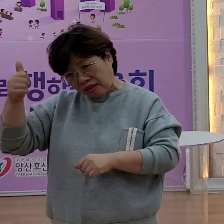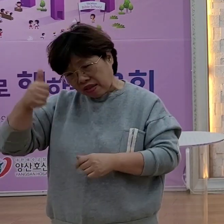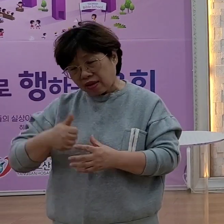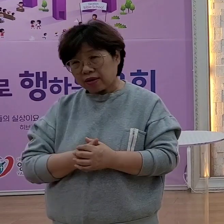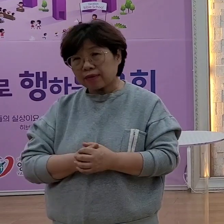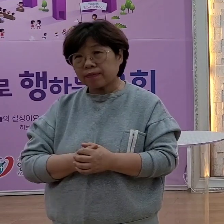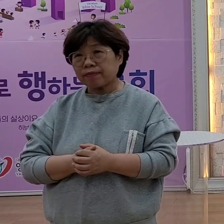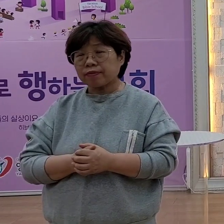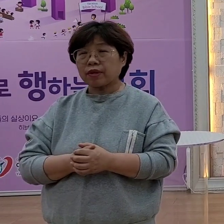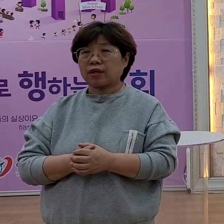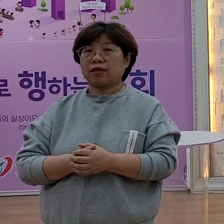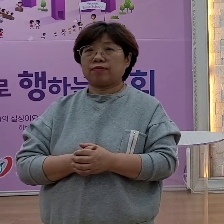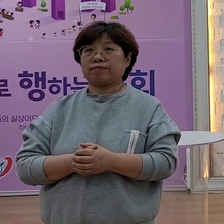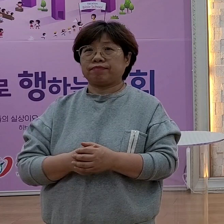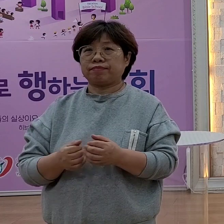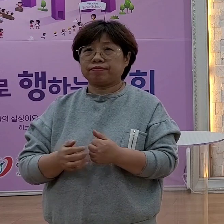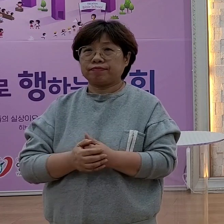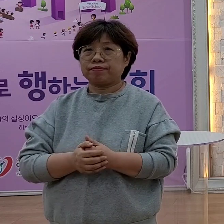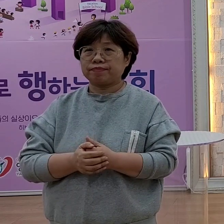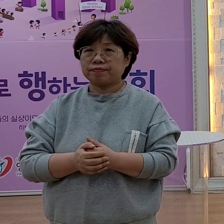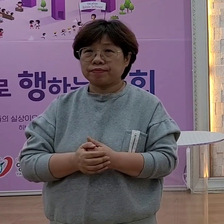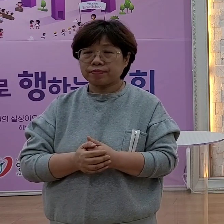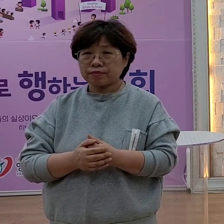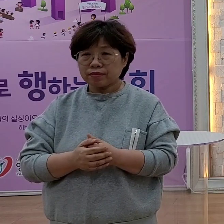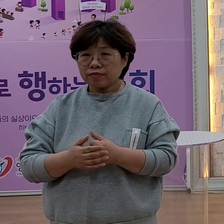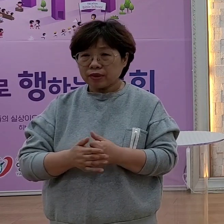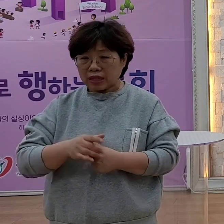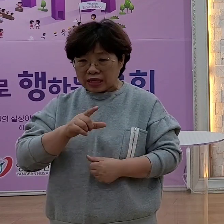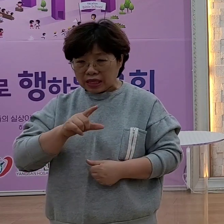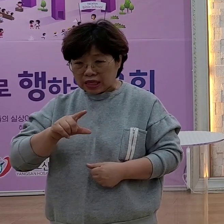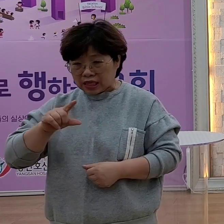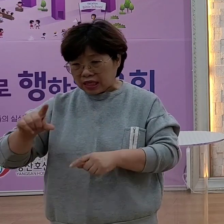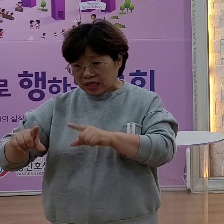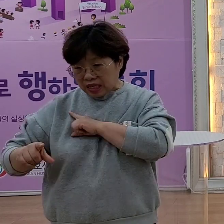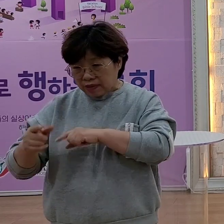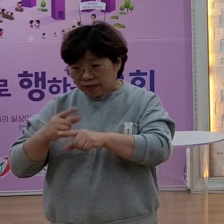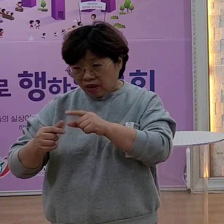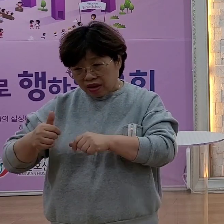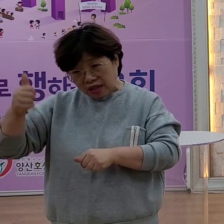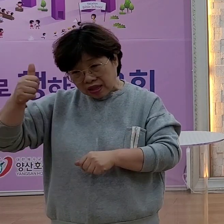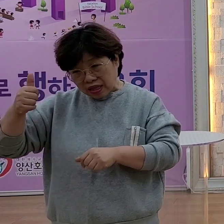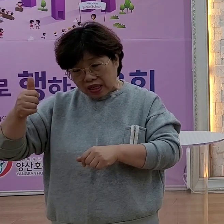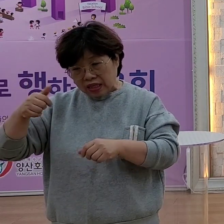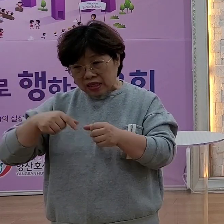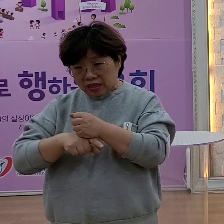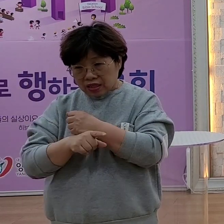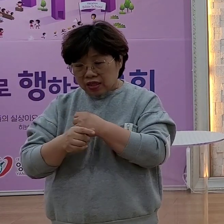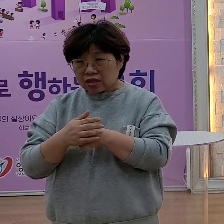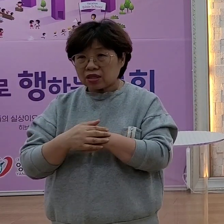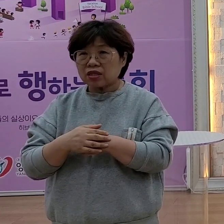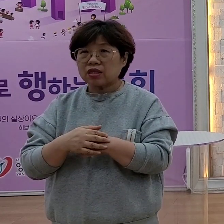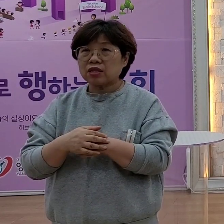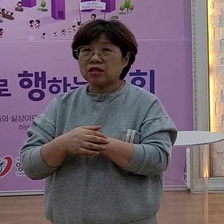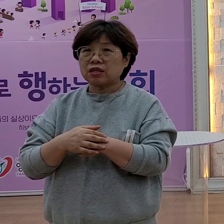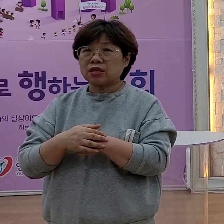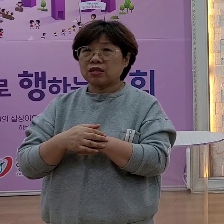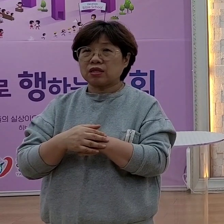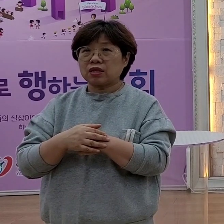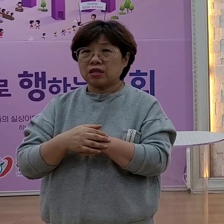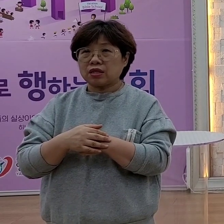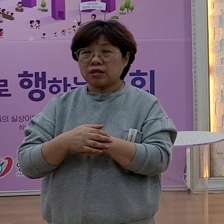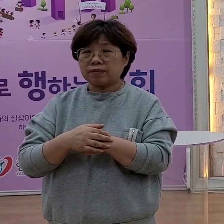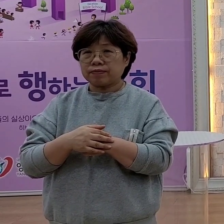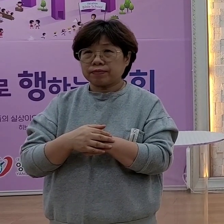그 사람의 평판과 인격과 모든 영향력이 그 이름 속에 다 있는데 즉 그 인생을 어떻게 살았는지가 이름 속에